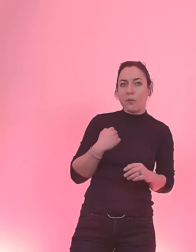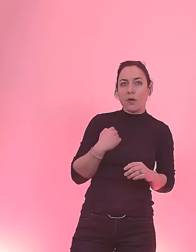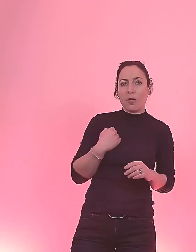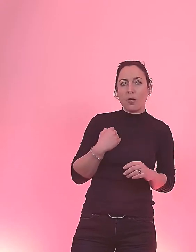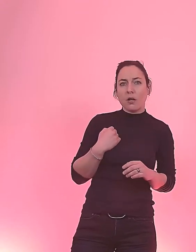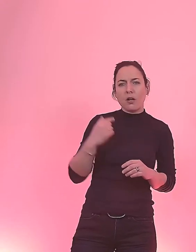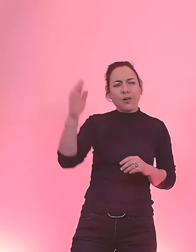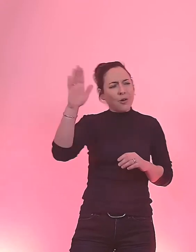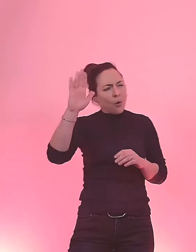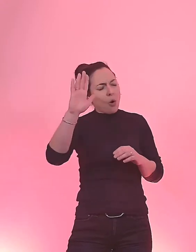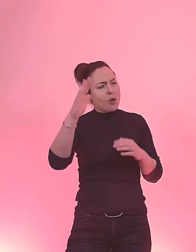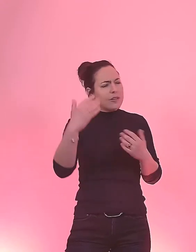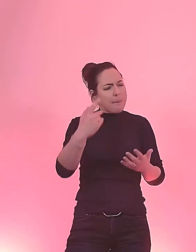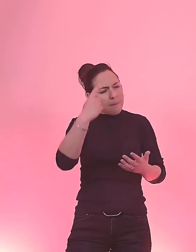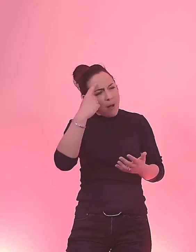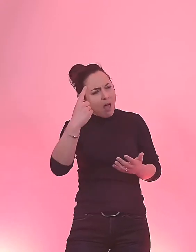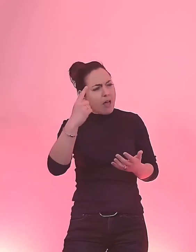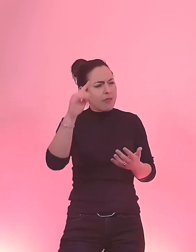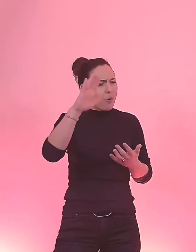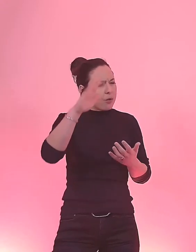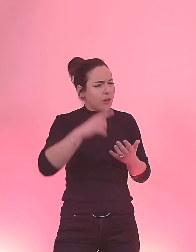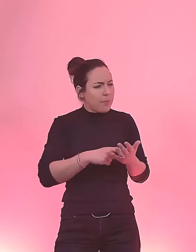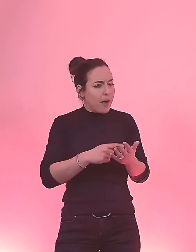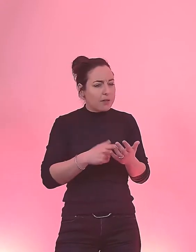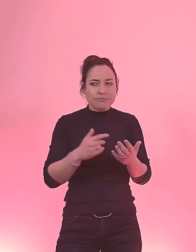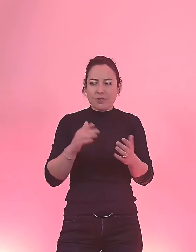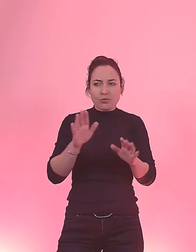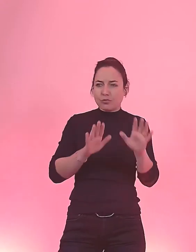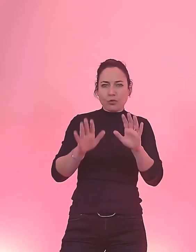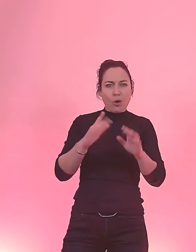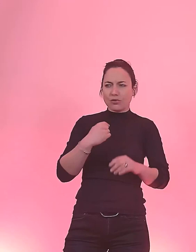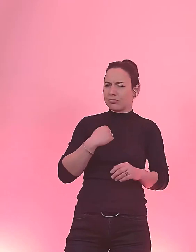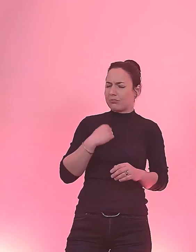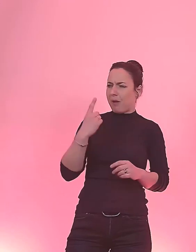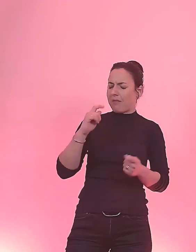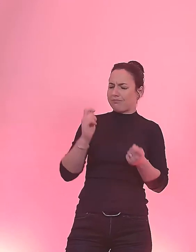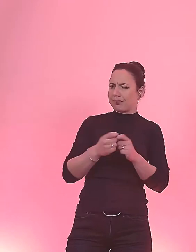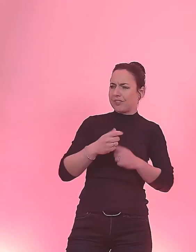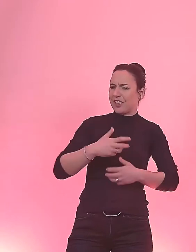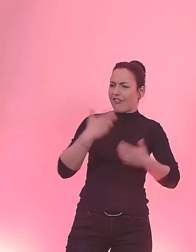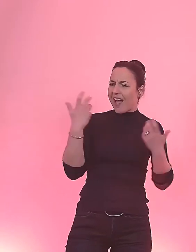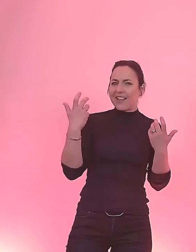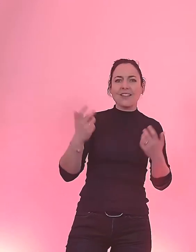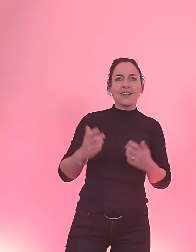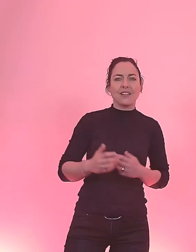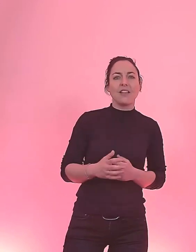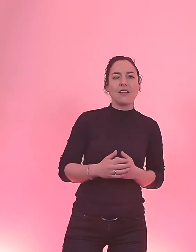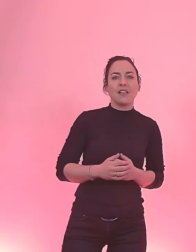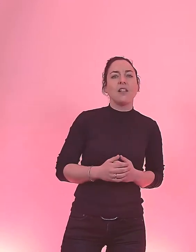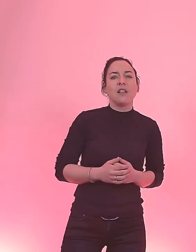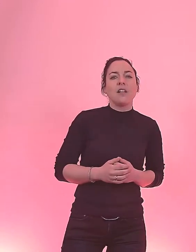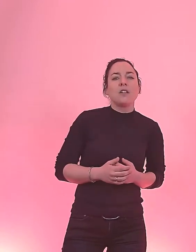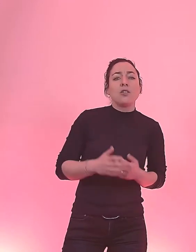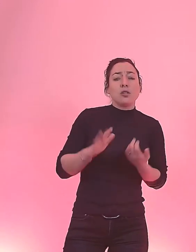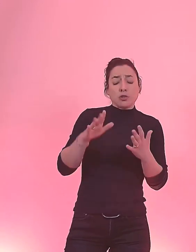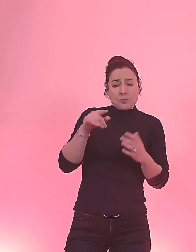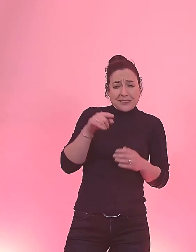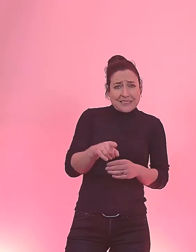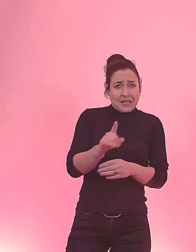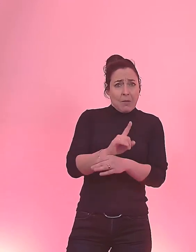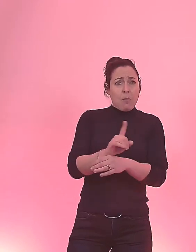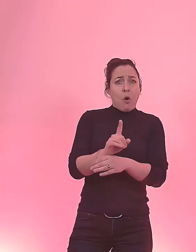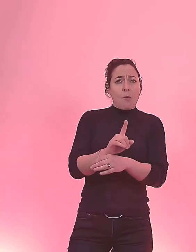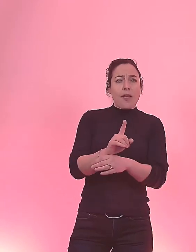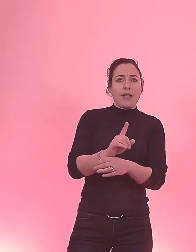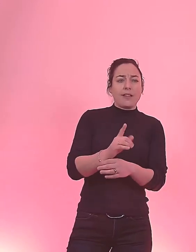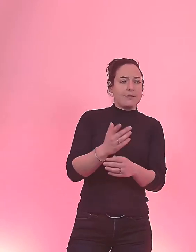mijn god heeft die vast een planeet en het troost je niet maar het maakt je kwaad soms is het op dat soort momenten als je het